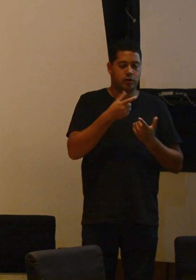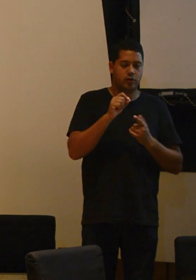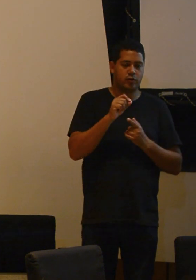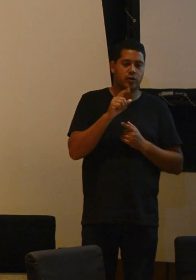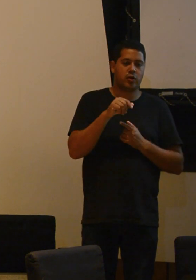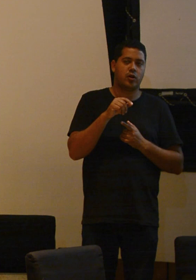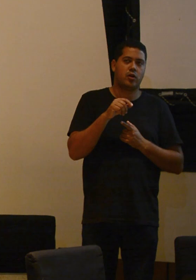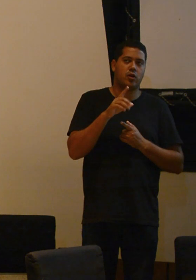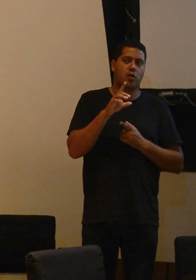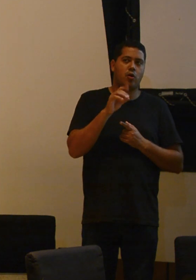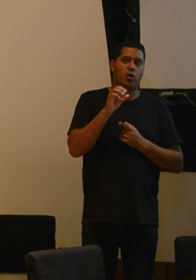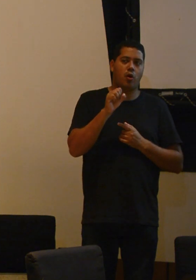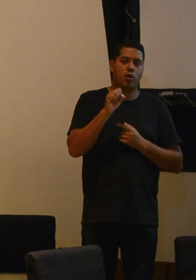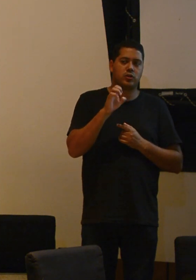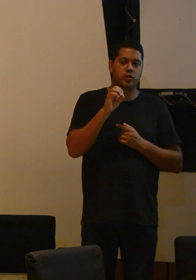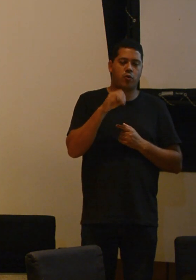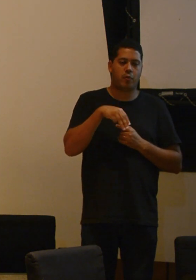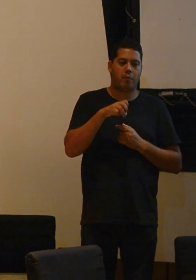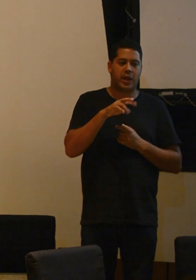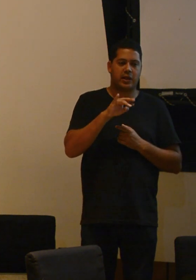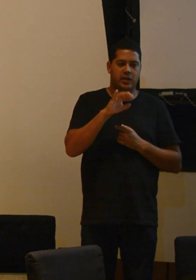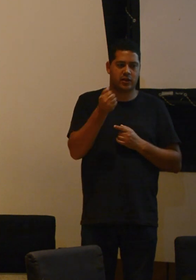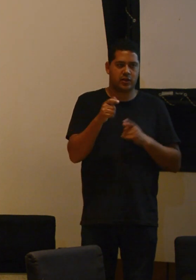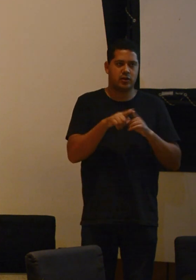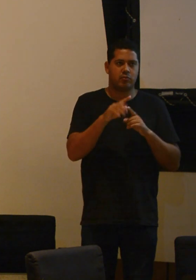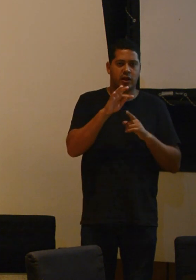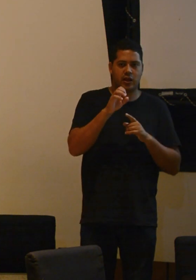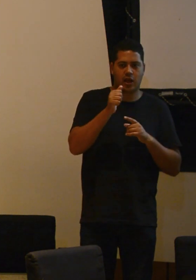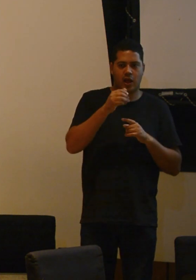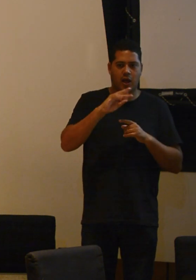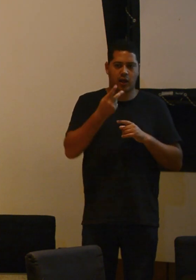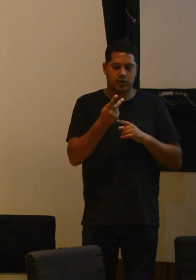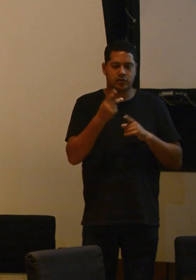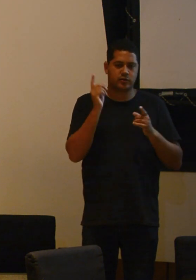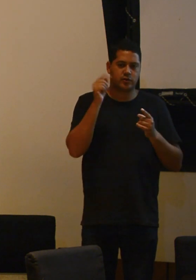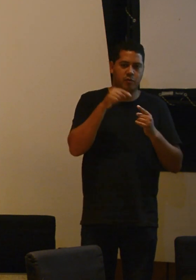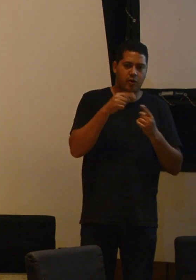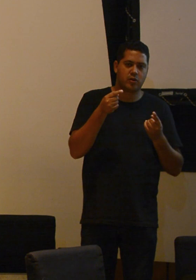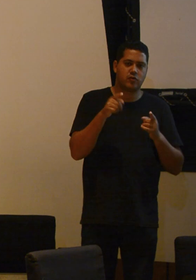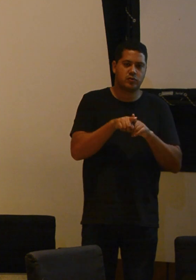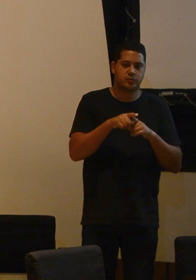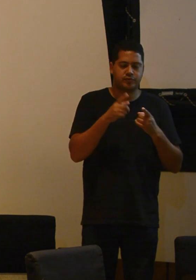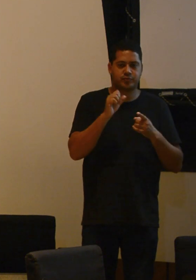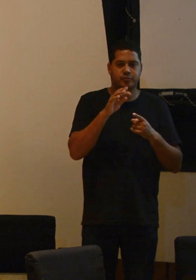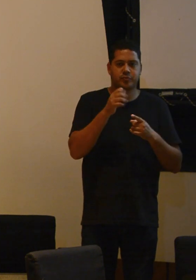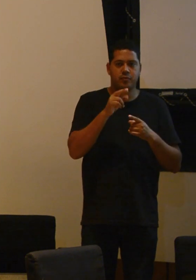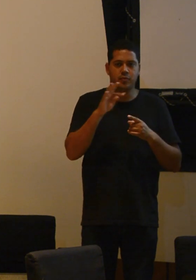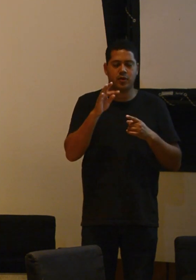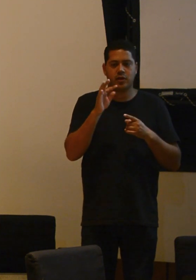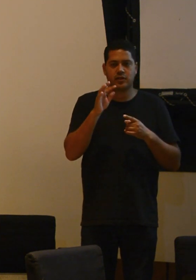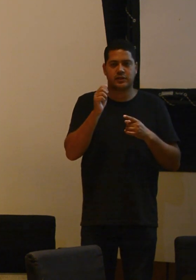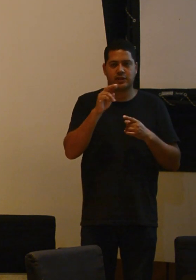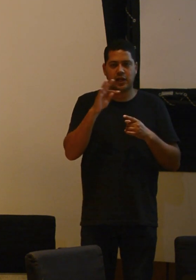imitanciometria, as emissões autoacústicas, o PEAT por frequência específica e o estado estável. Então, de uma